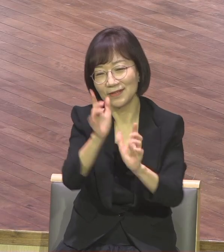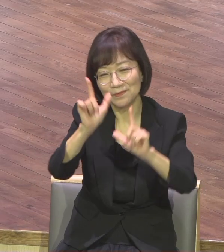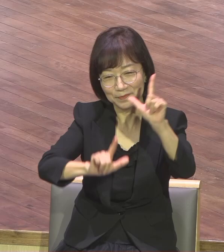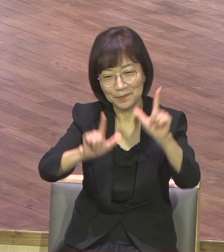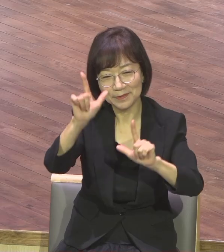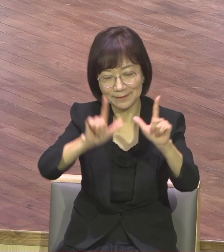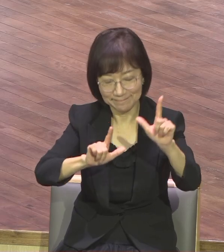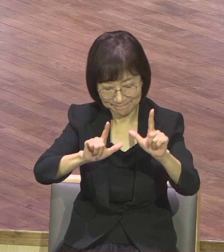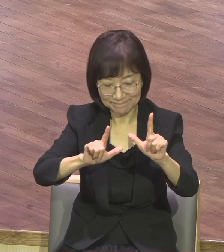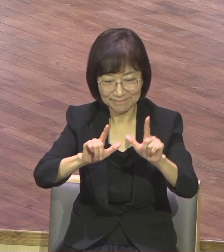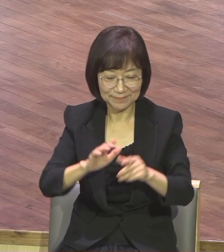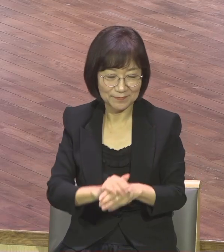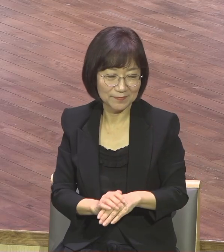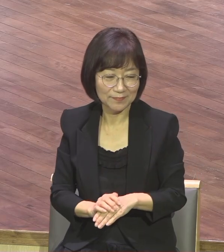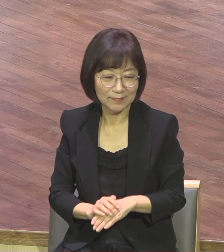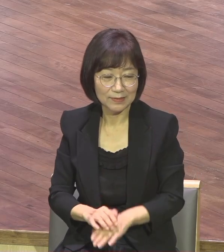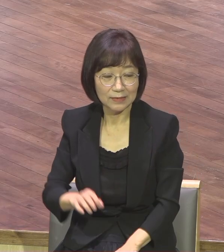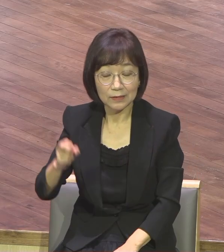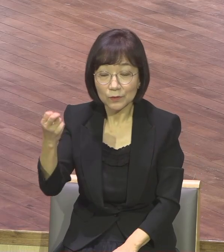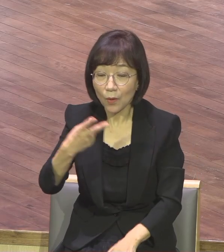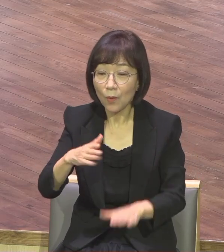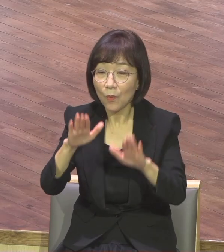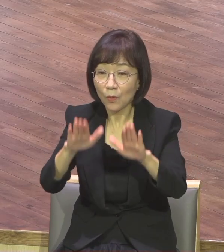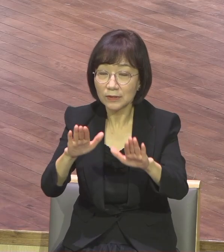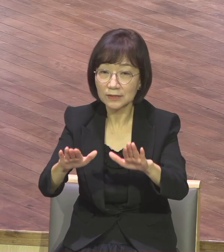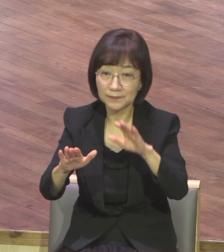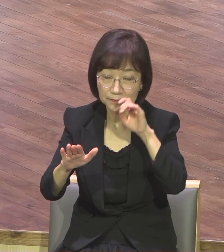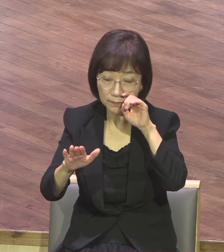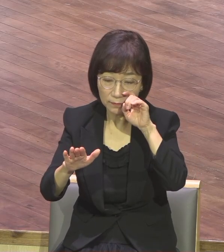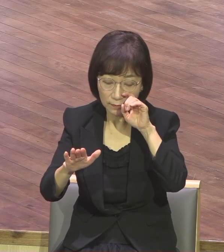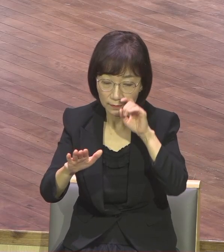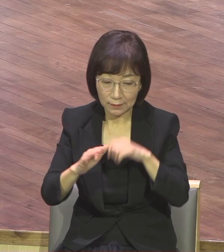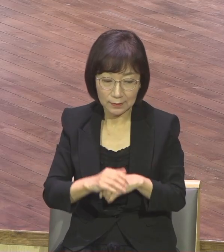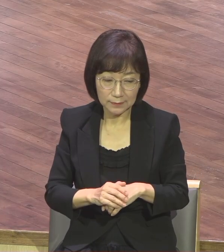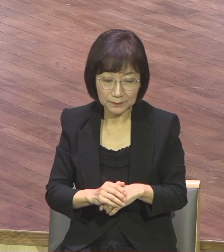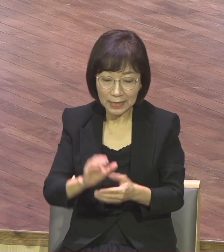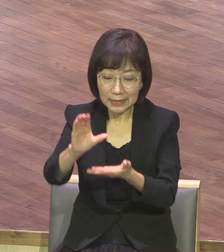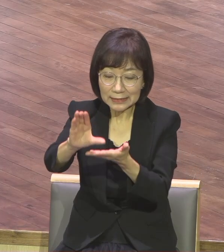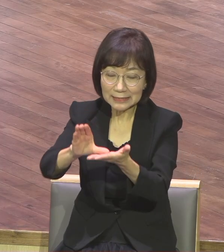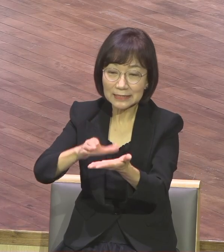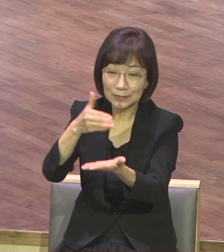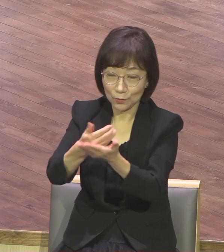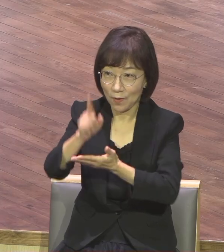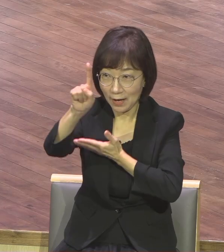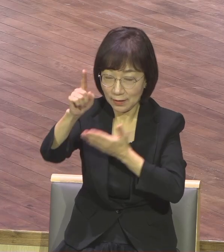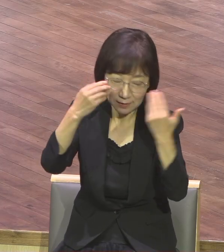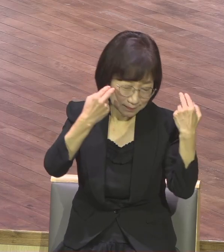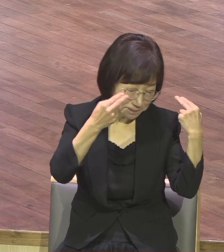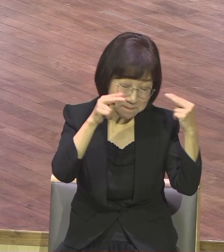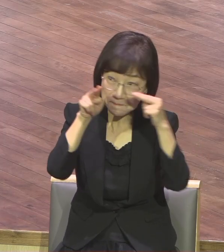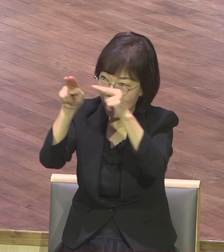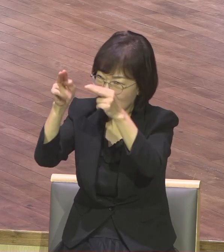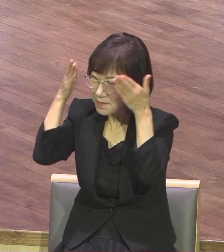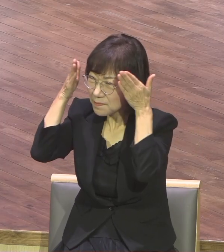그리고 이어지는 오늘 말씀을 통해서 오직 그리스도를 바라보며 범사에